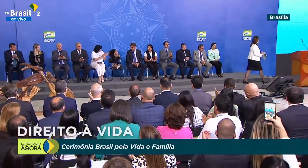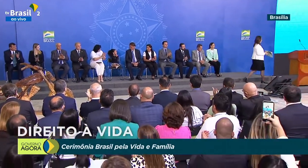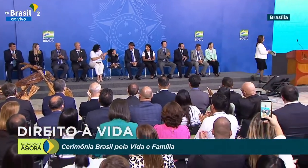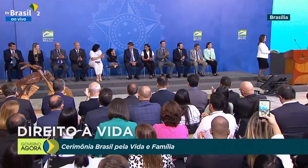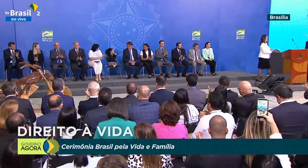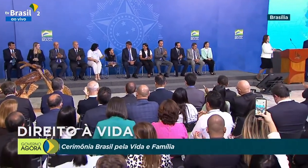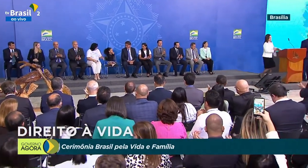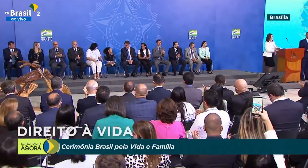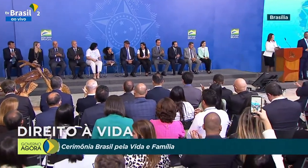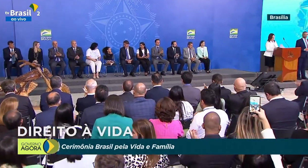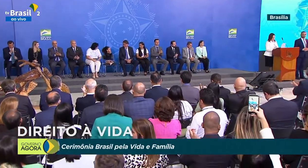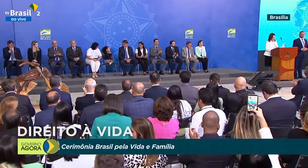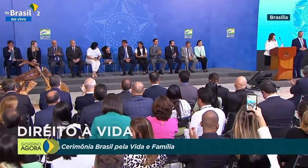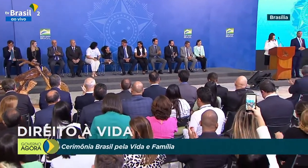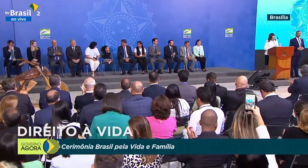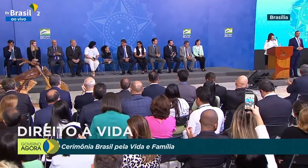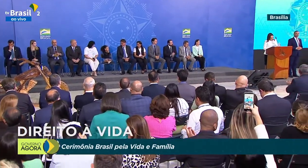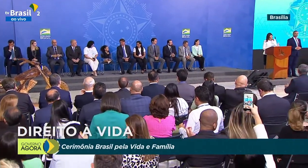Oi